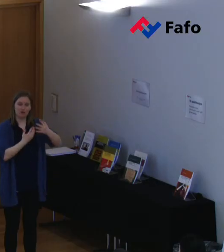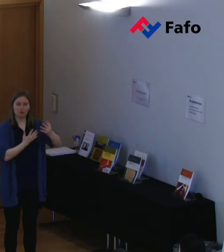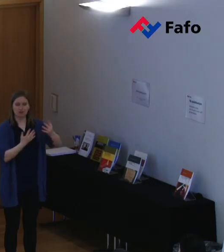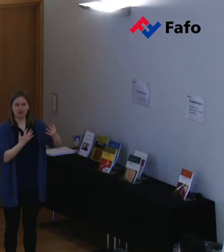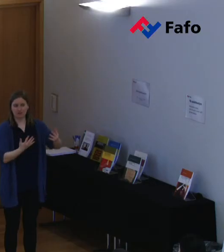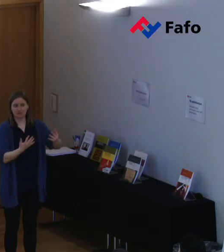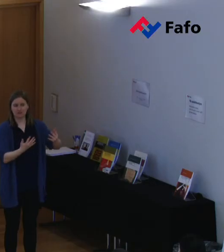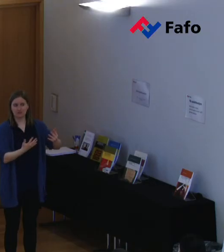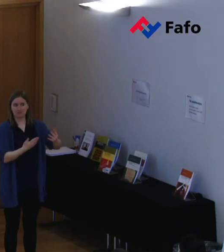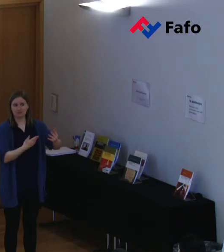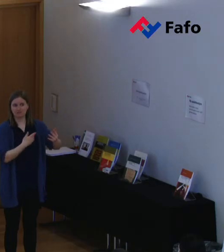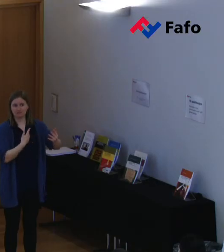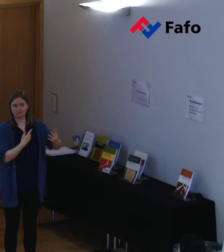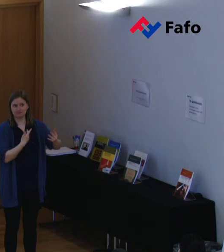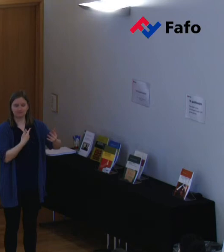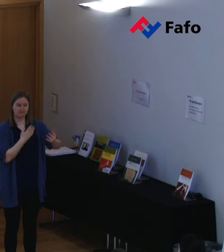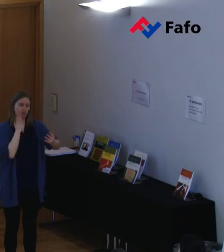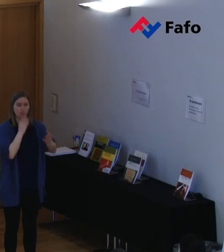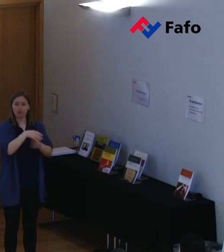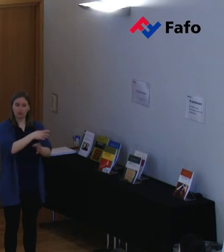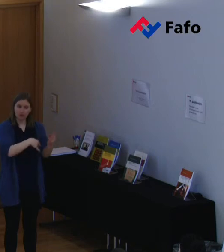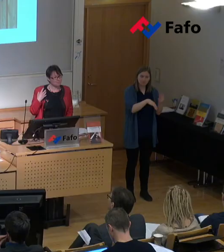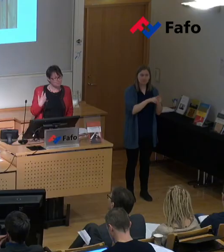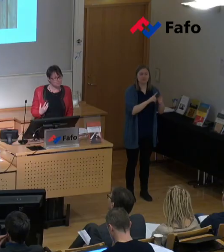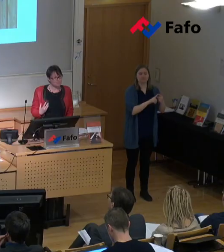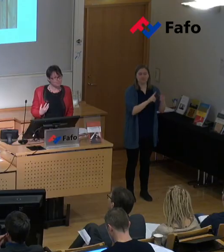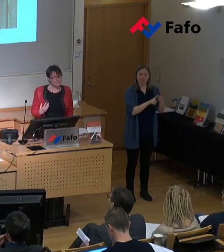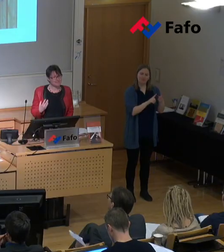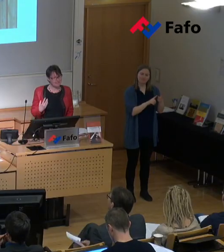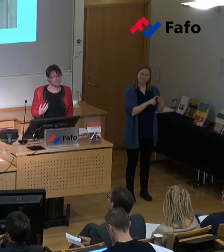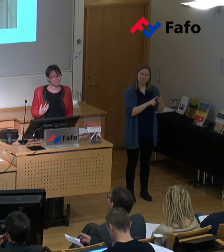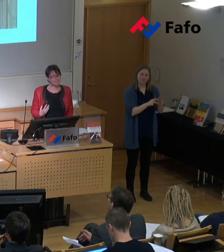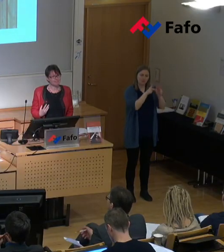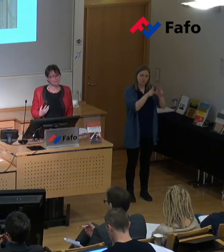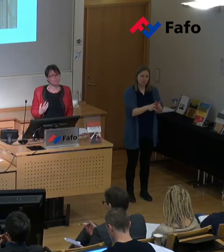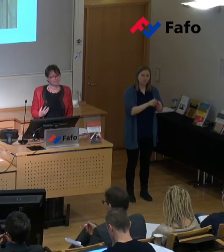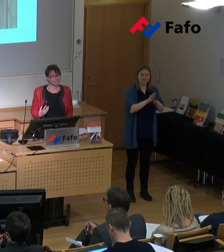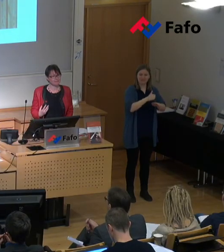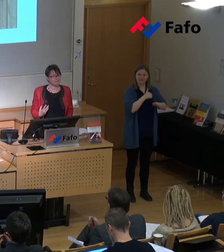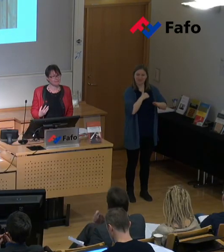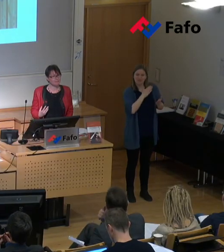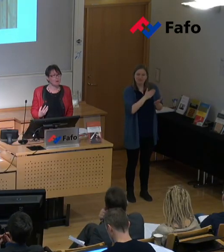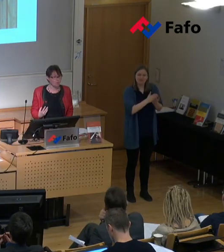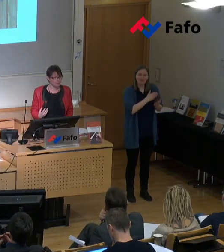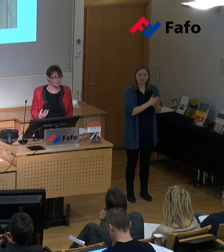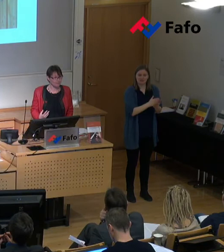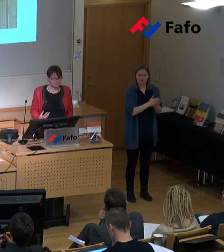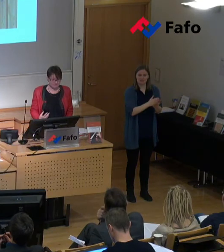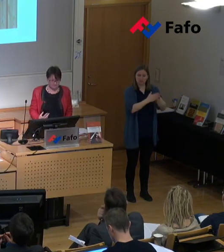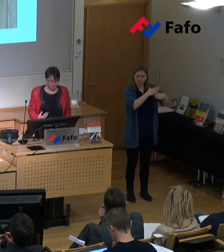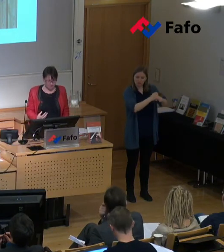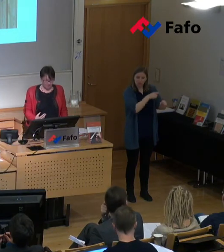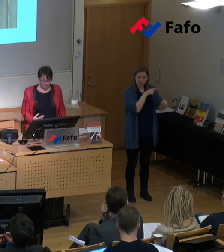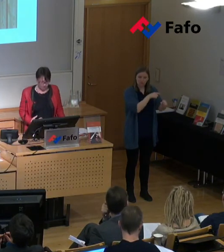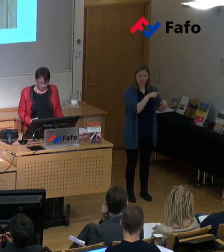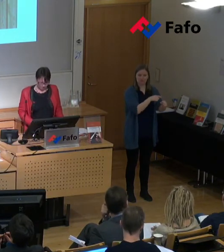ordinært bomiljø, men det jo på en måte brukens selvbestemmelse og vektlegging av det som annerledes